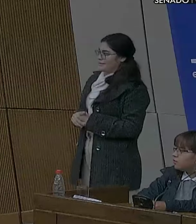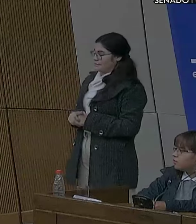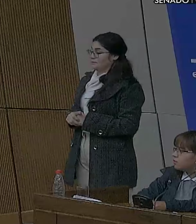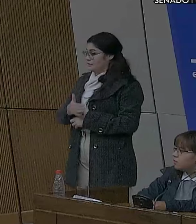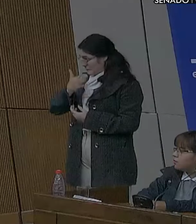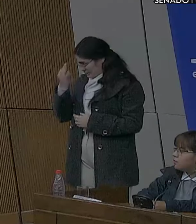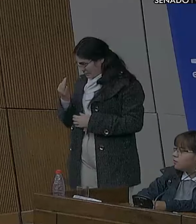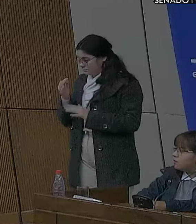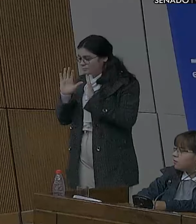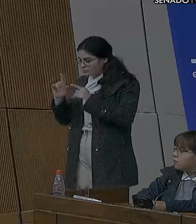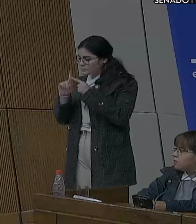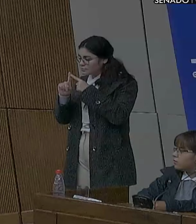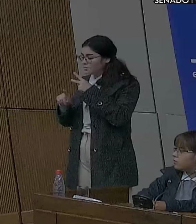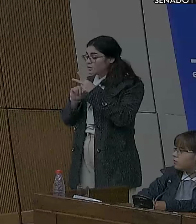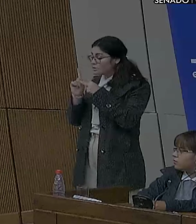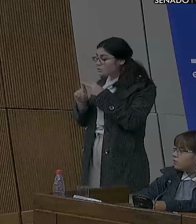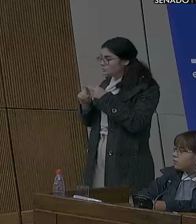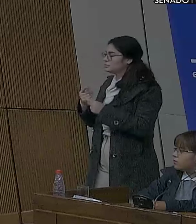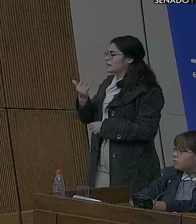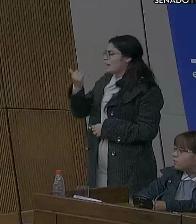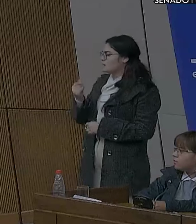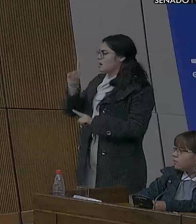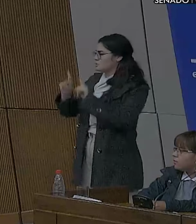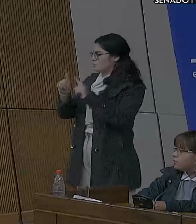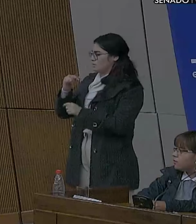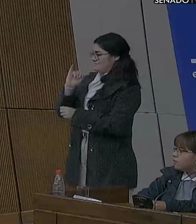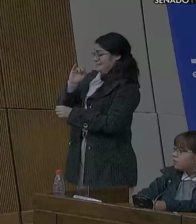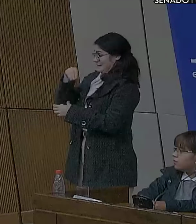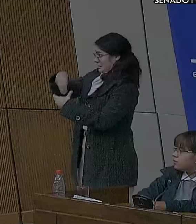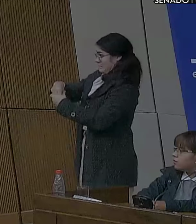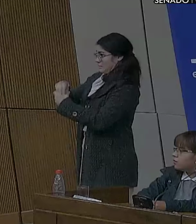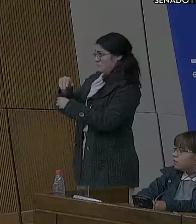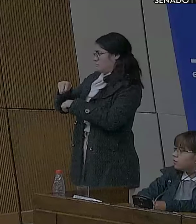guapos y merecen una oportunidad, dice. También el segundo,